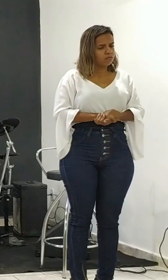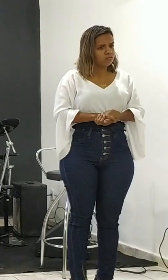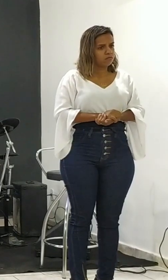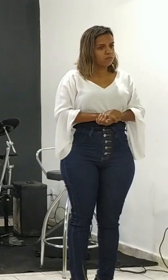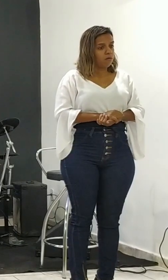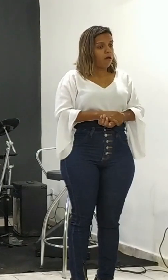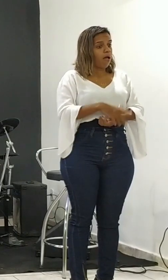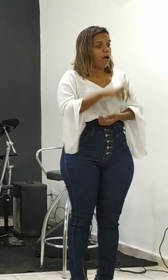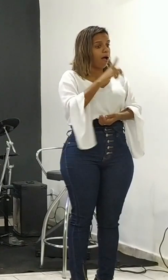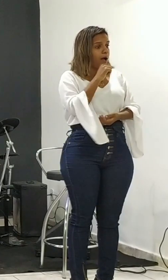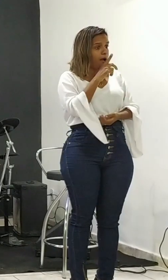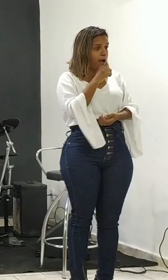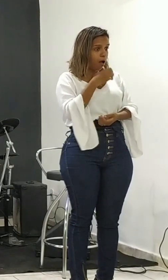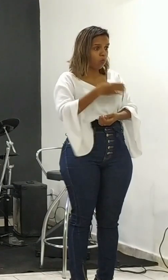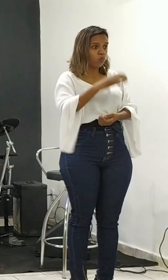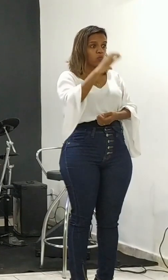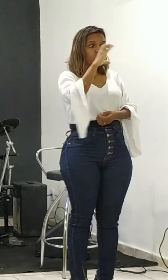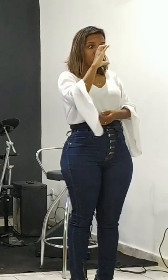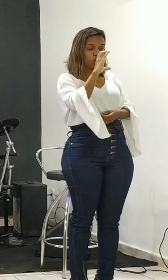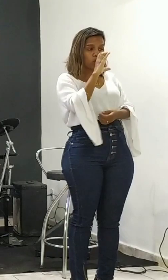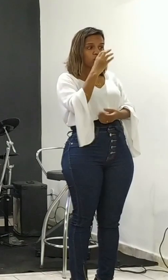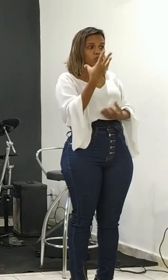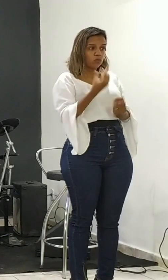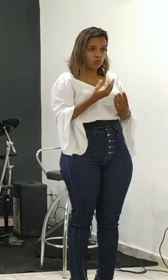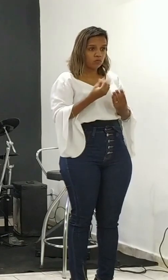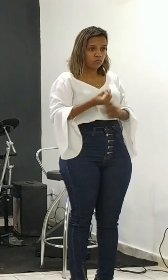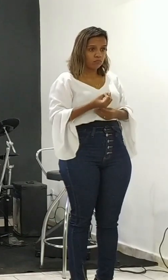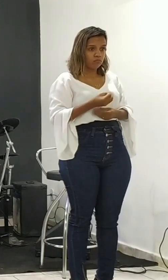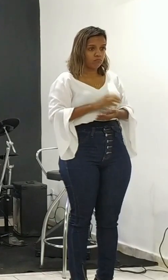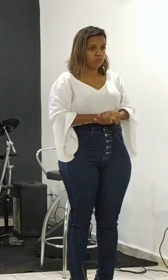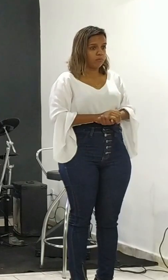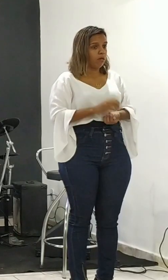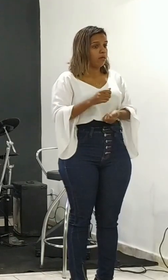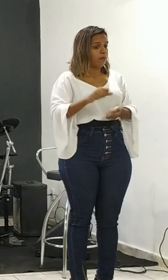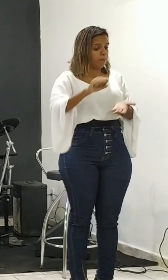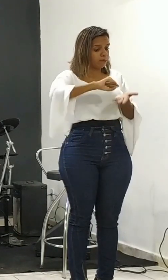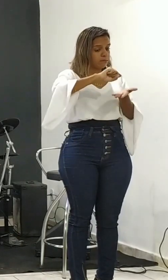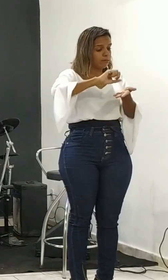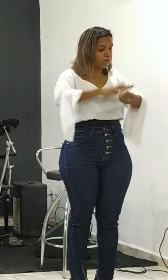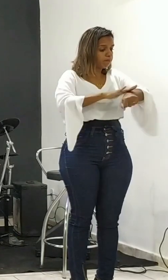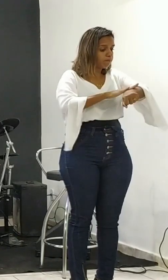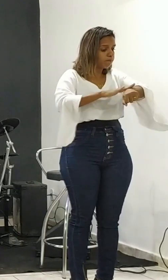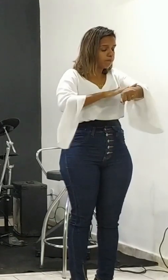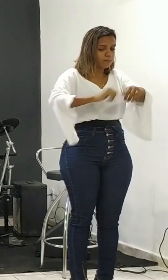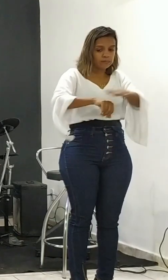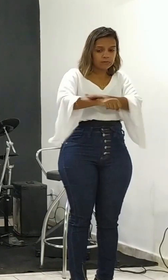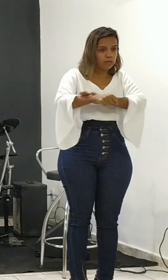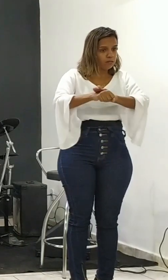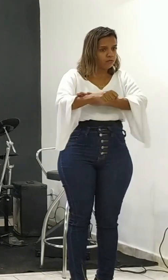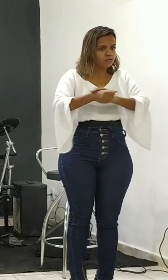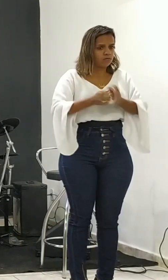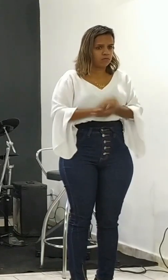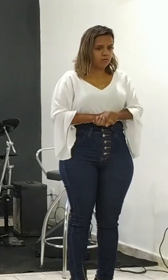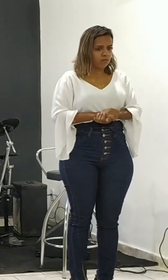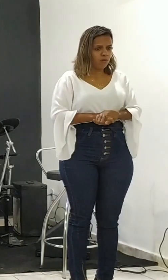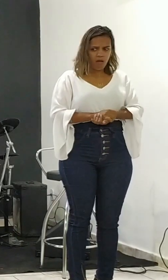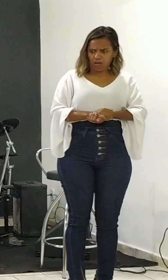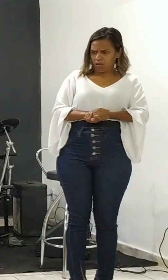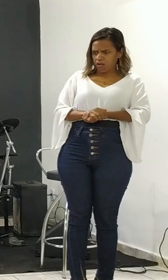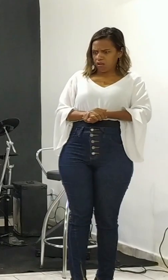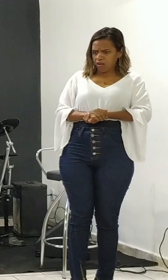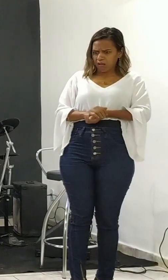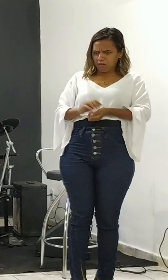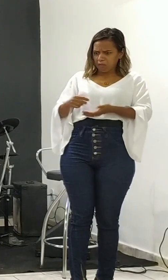senhora beba bastante água e passe um hidratante. Mas, doutora, a senhora nem disse